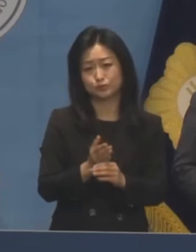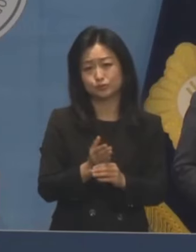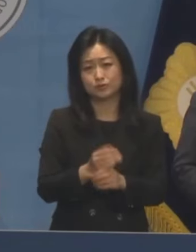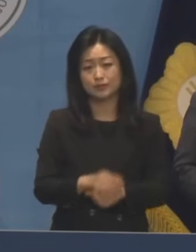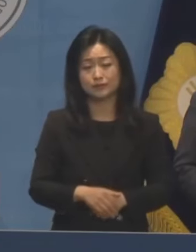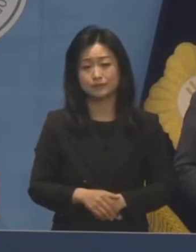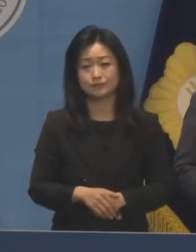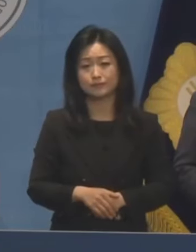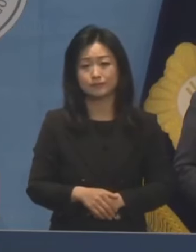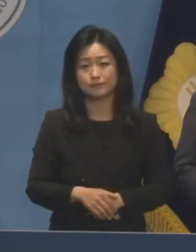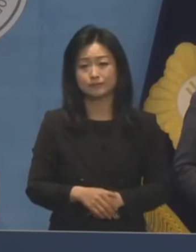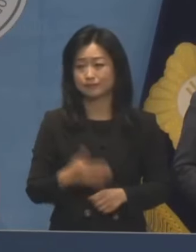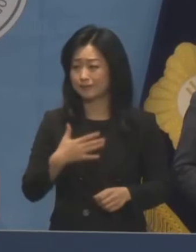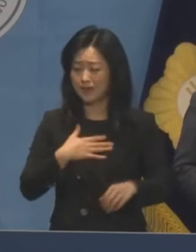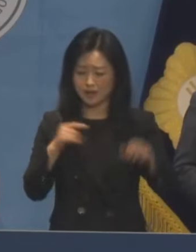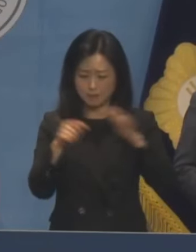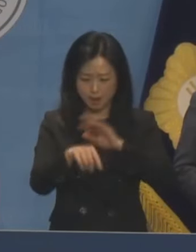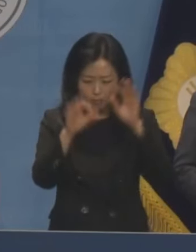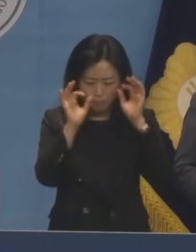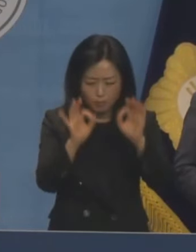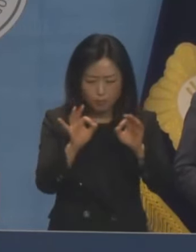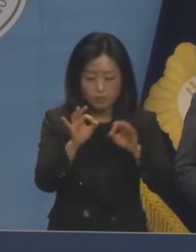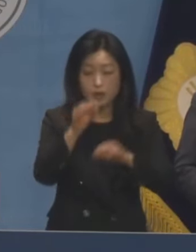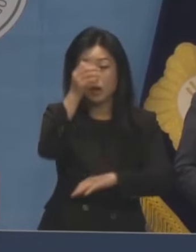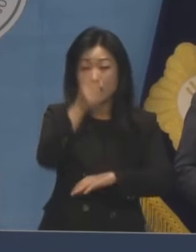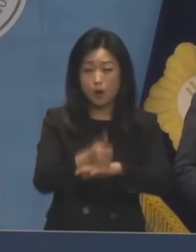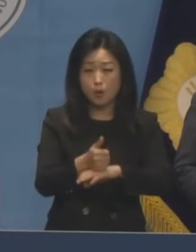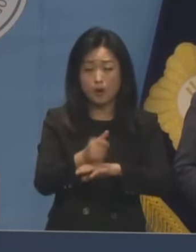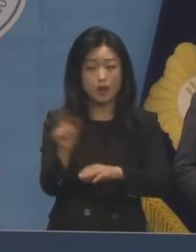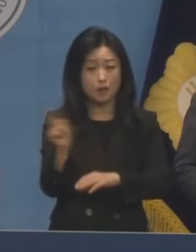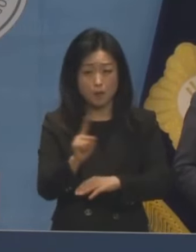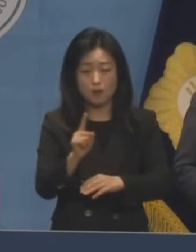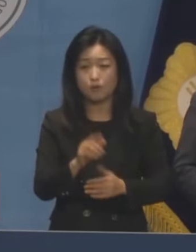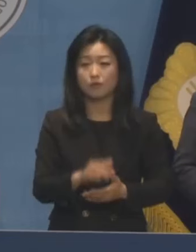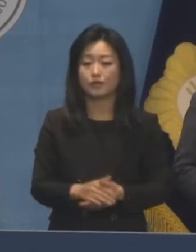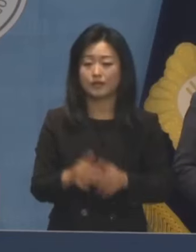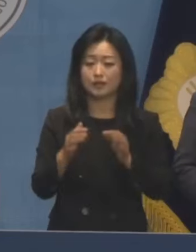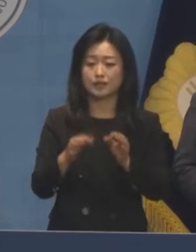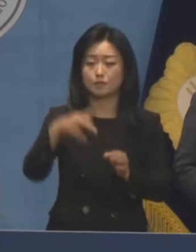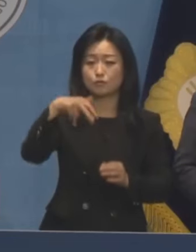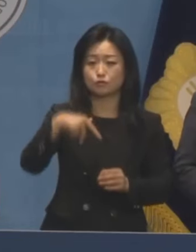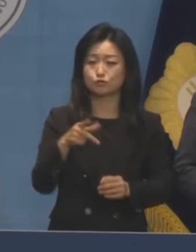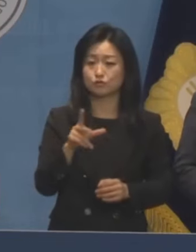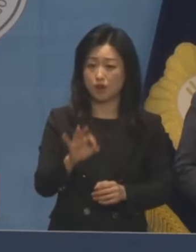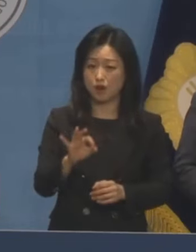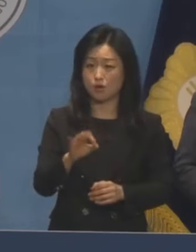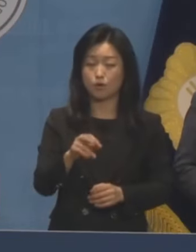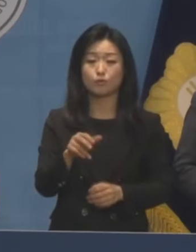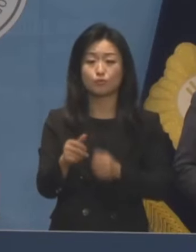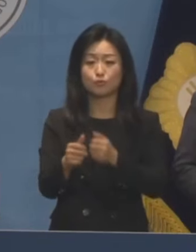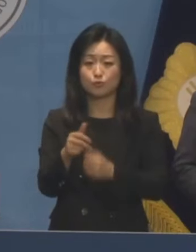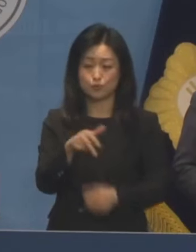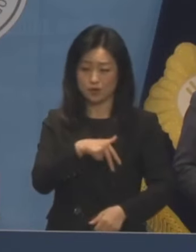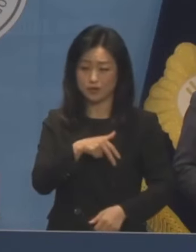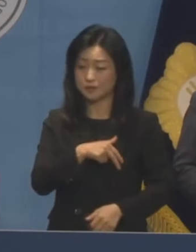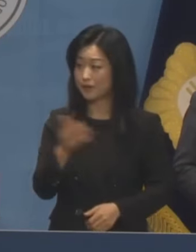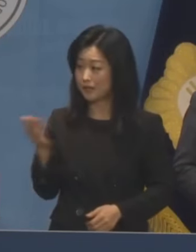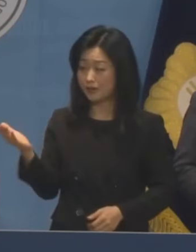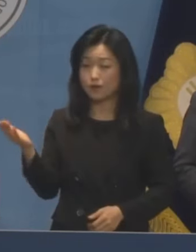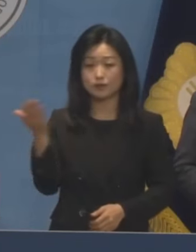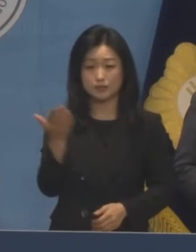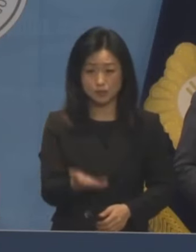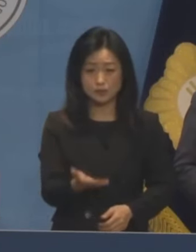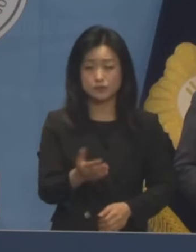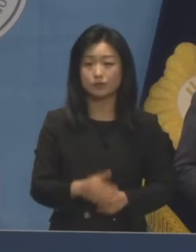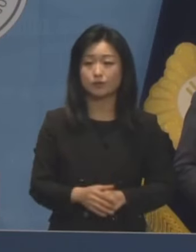관련하여 현장 방문 결과를 노동 실천단 부단장이 김주영 의원님께서 자 협의체 사회적대화 추진